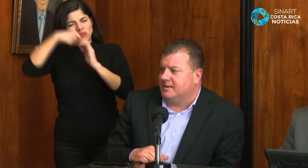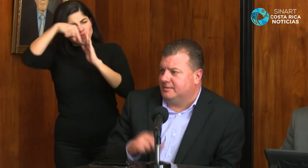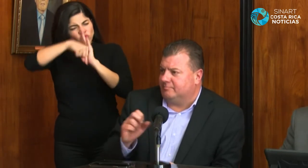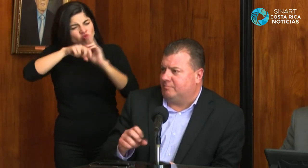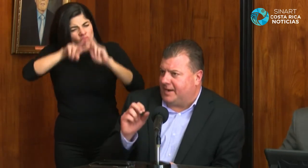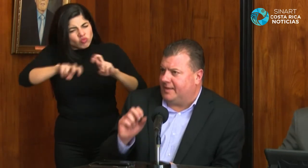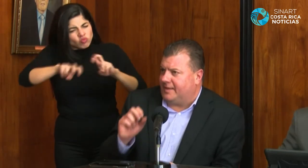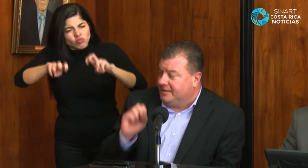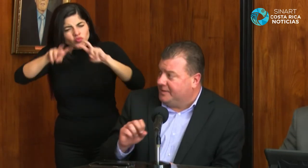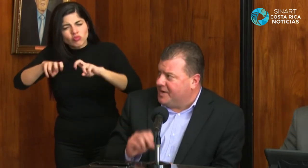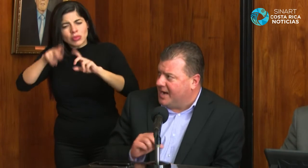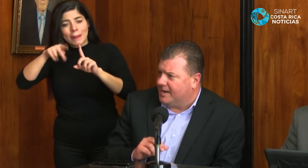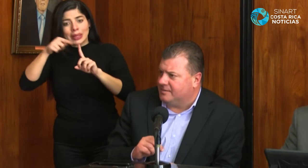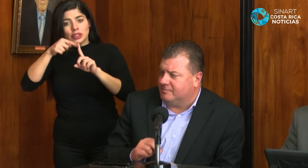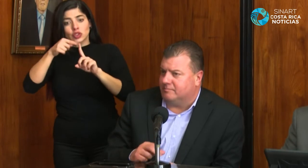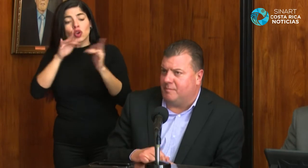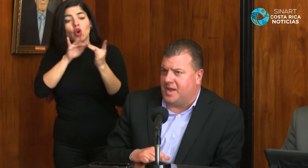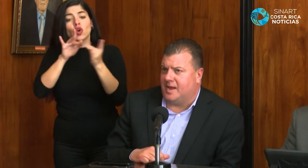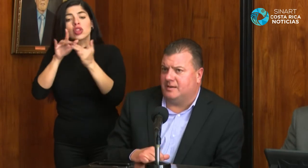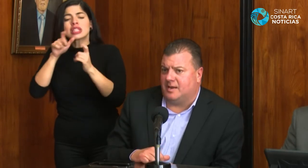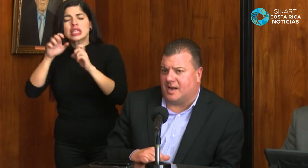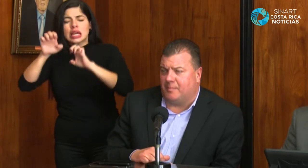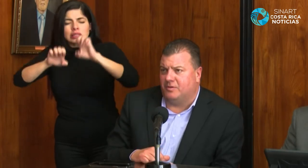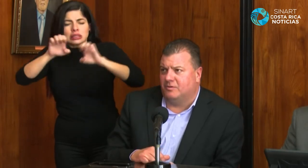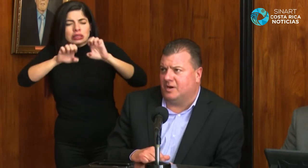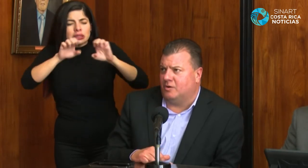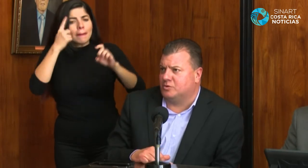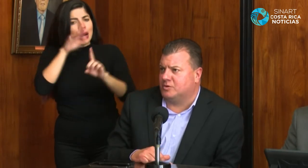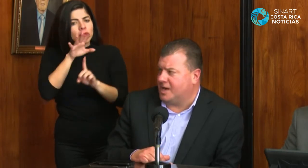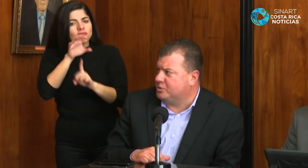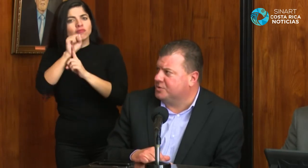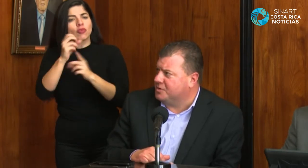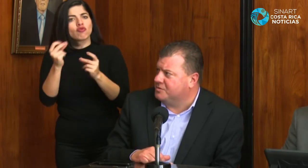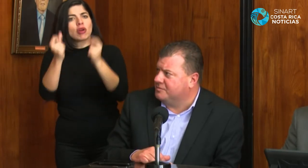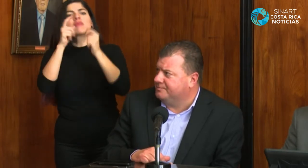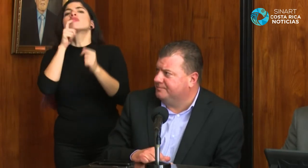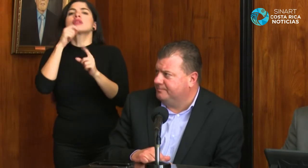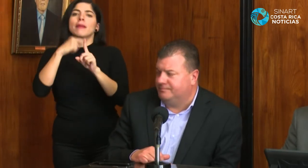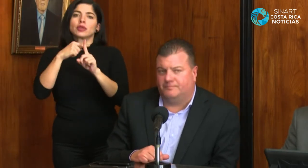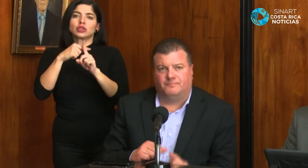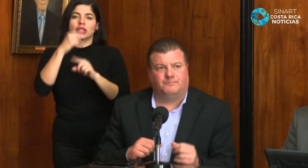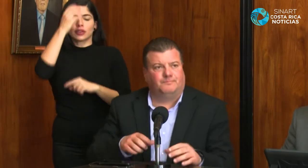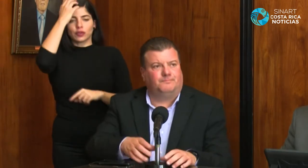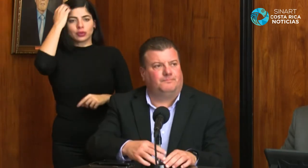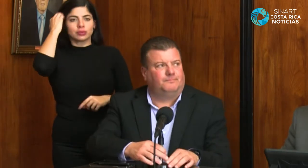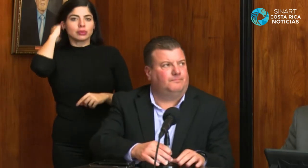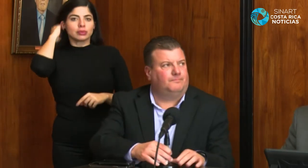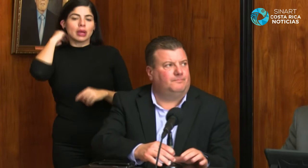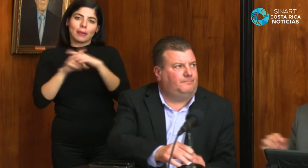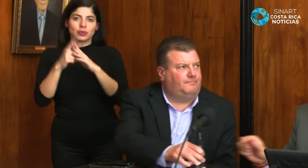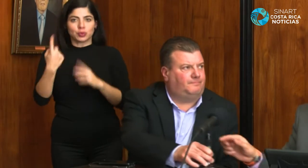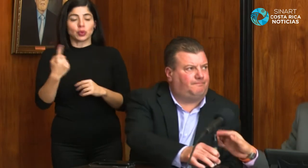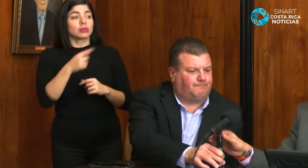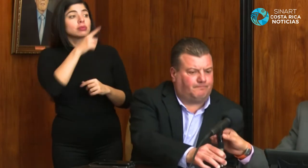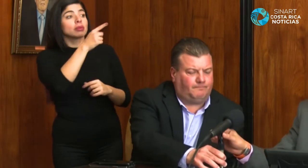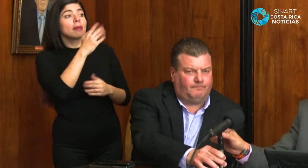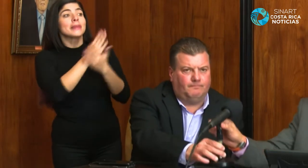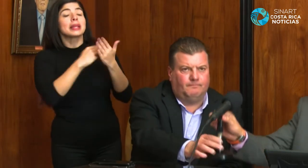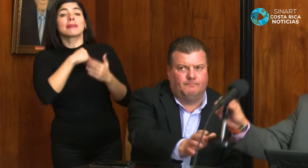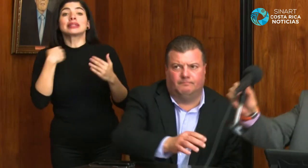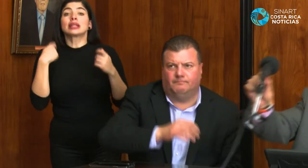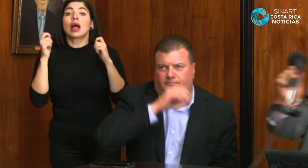para identificar bien y rápido a los casos positivos. Desde el Ministerio de Educación